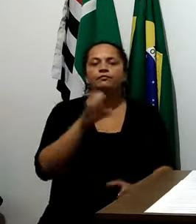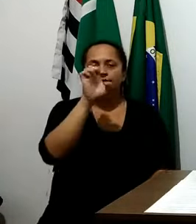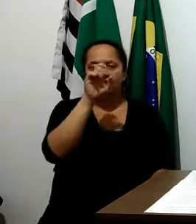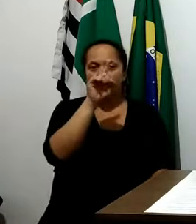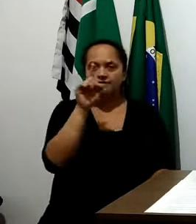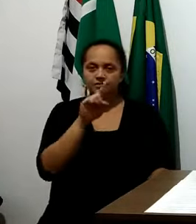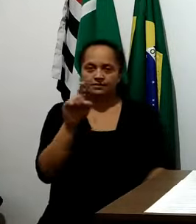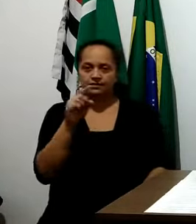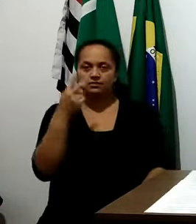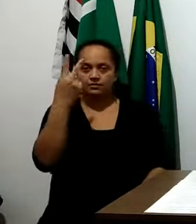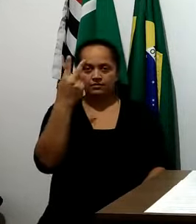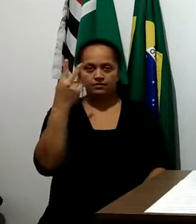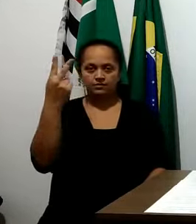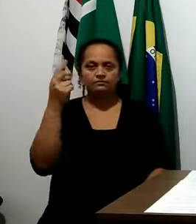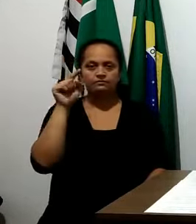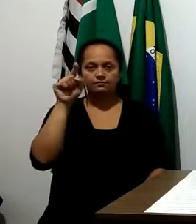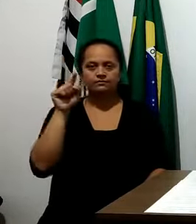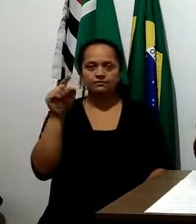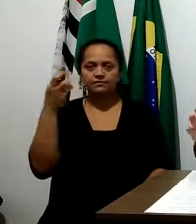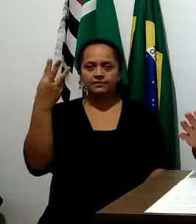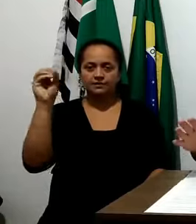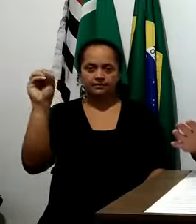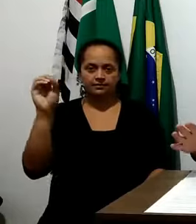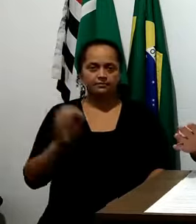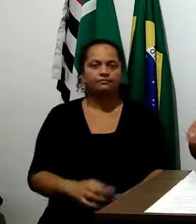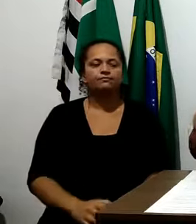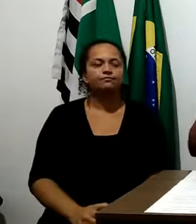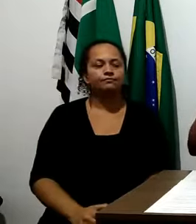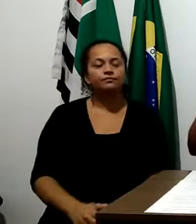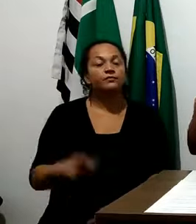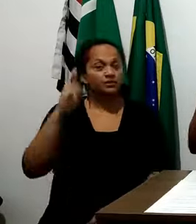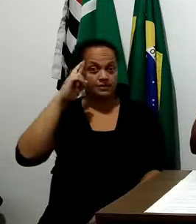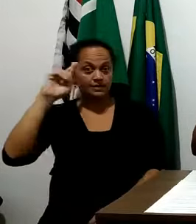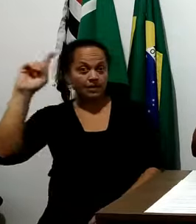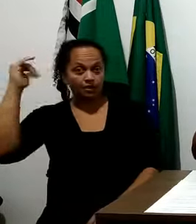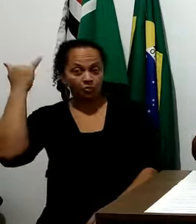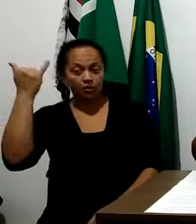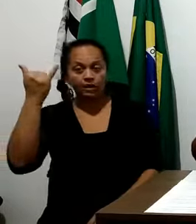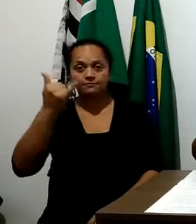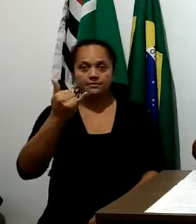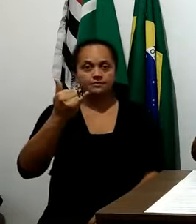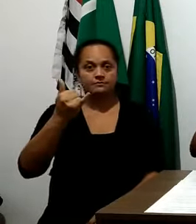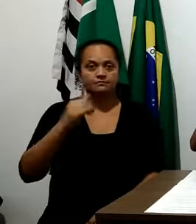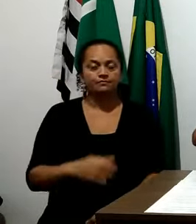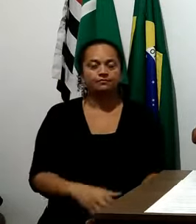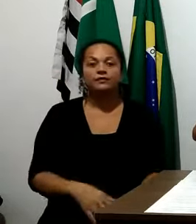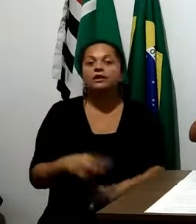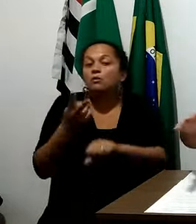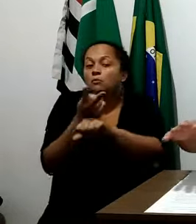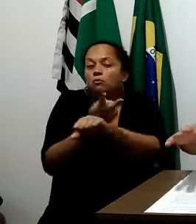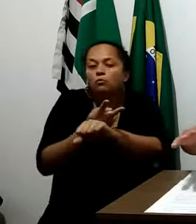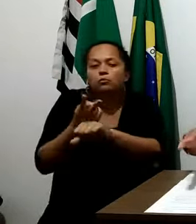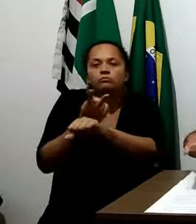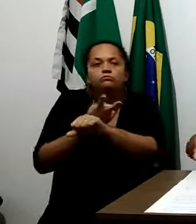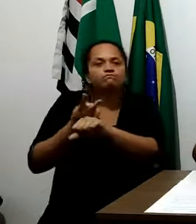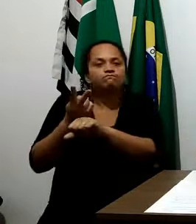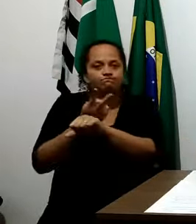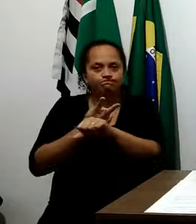30, diz assim. Olha o que o Senhor diz. Ele fala assim: busquei entre